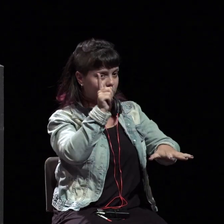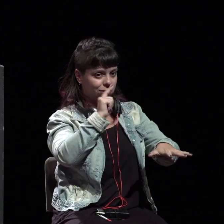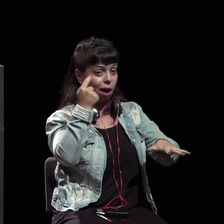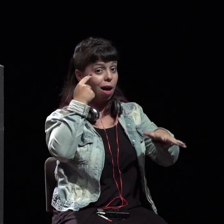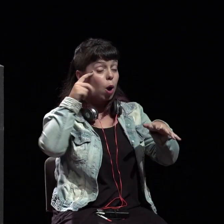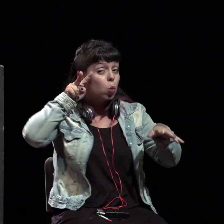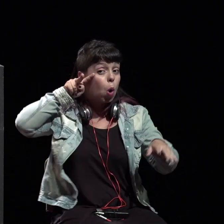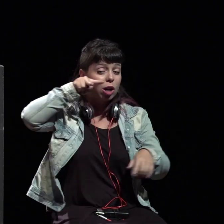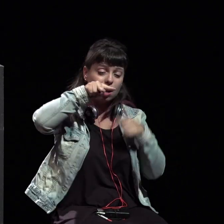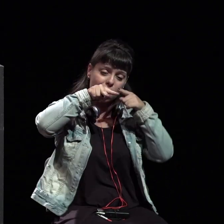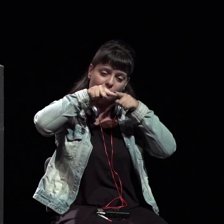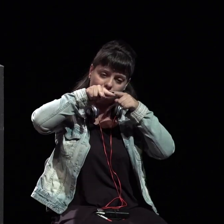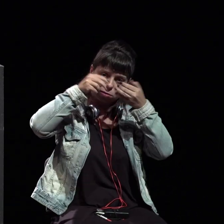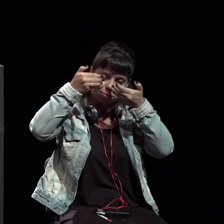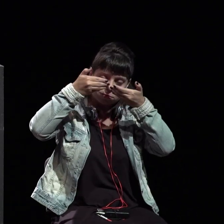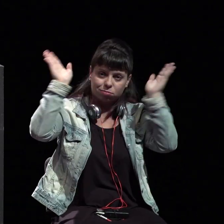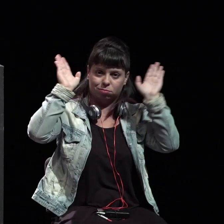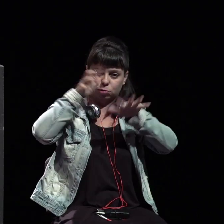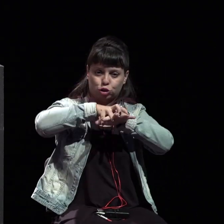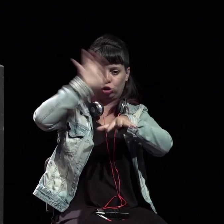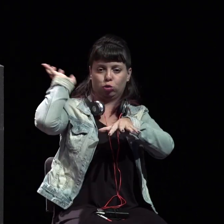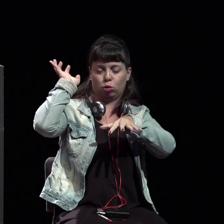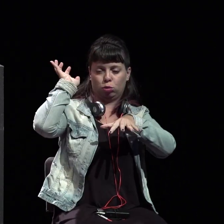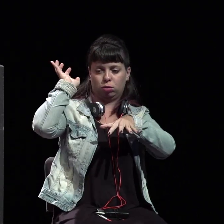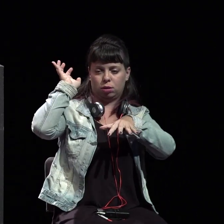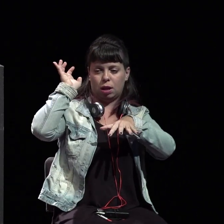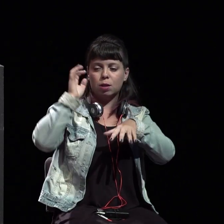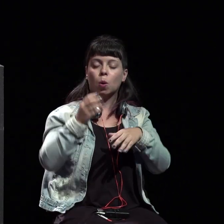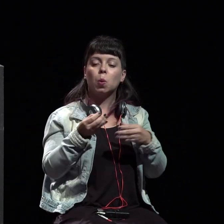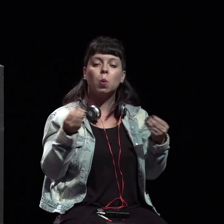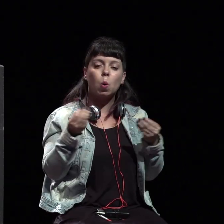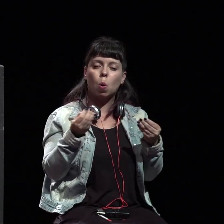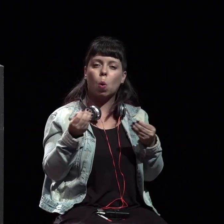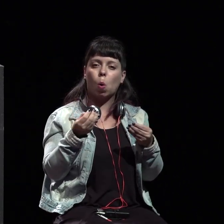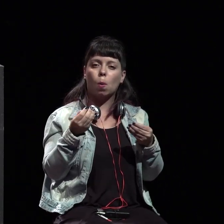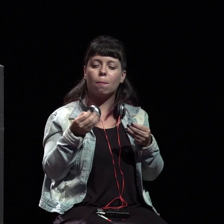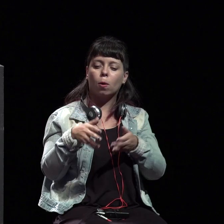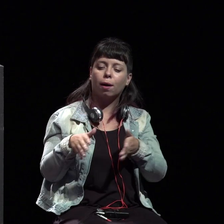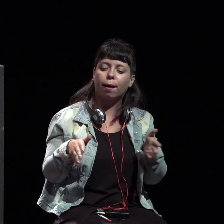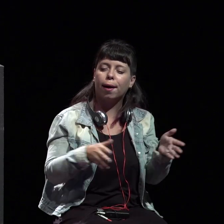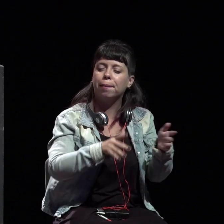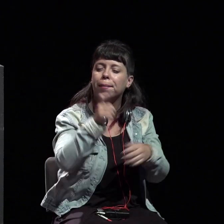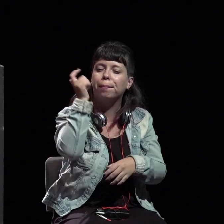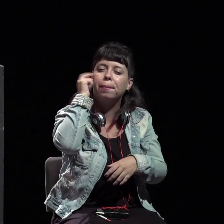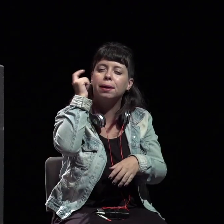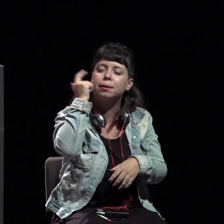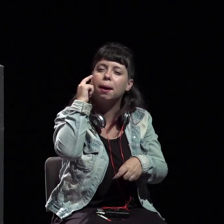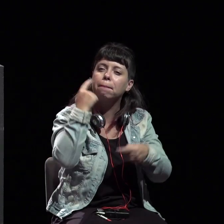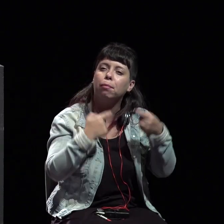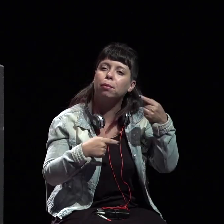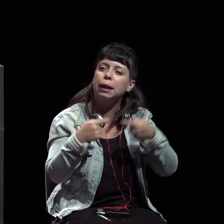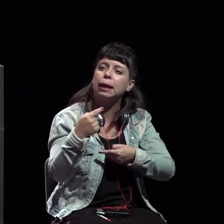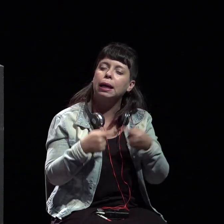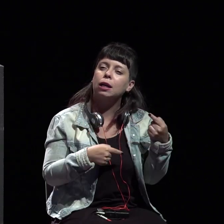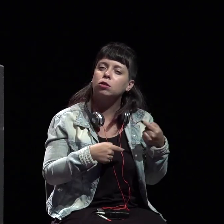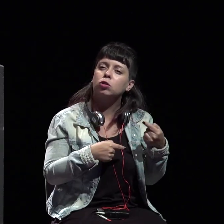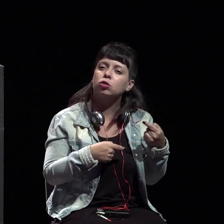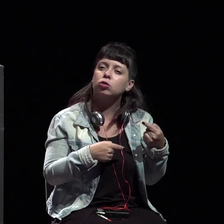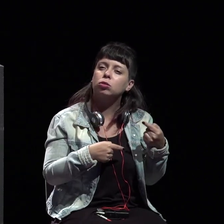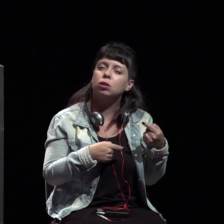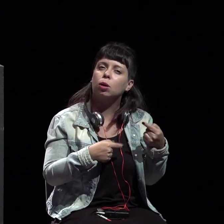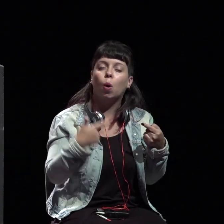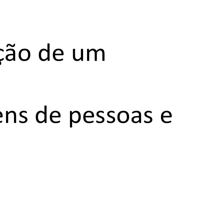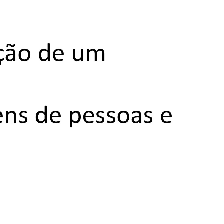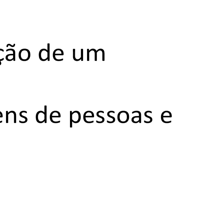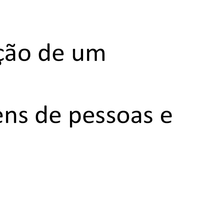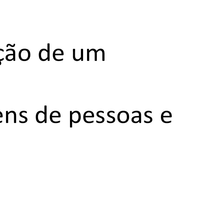tem, a partir dessas imagens, para pensar uma outra política das imagens? E aí eu acho que